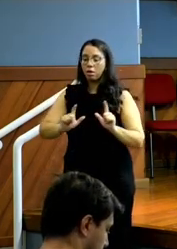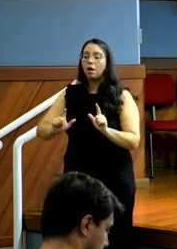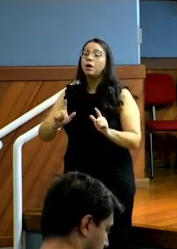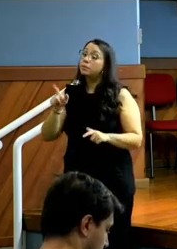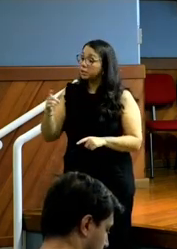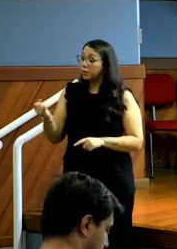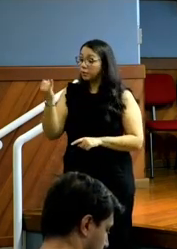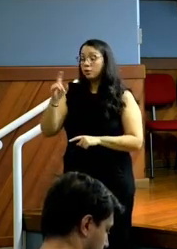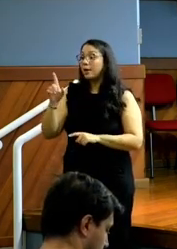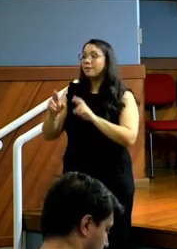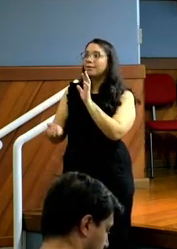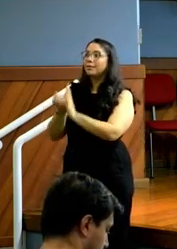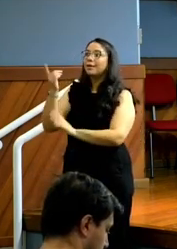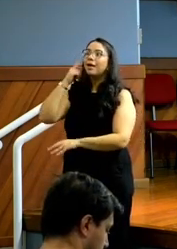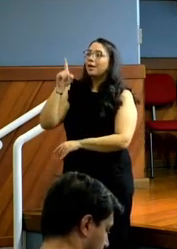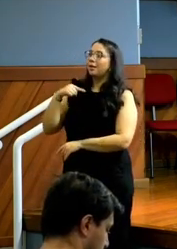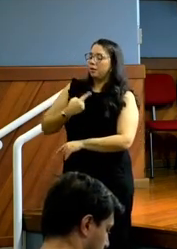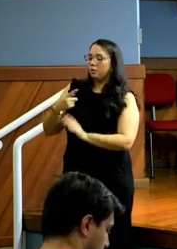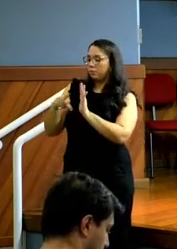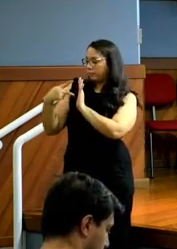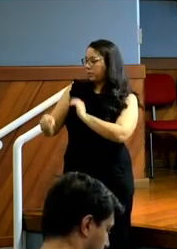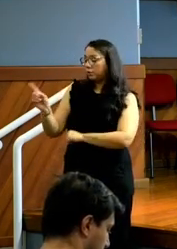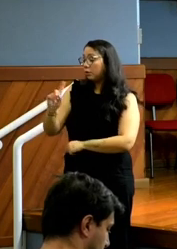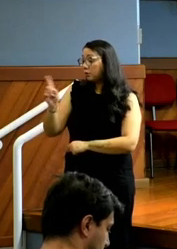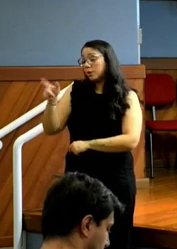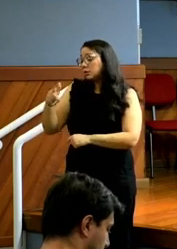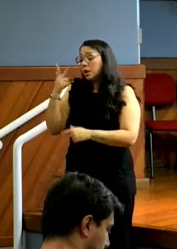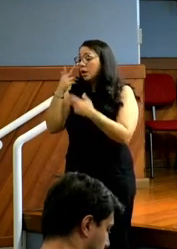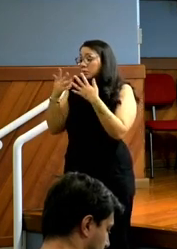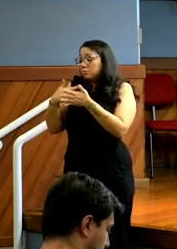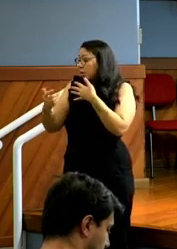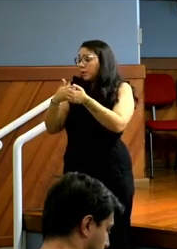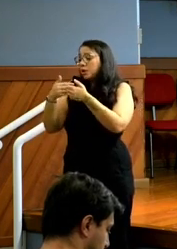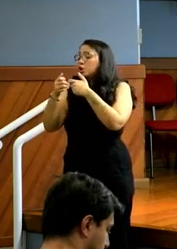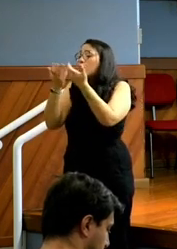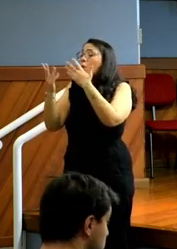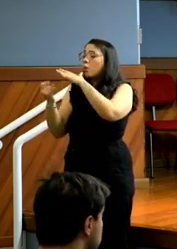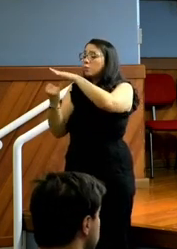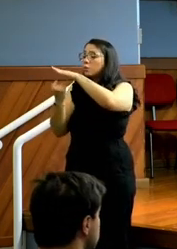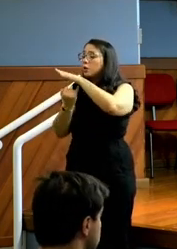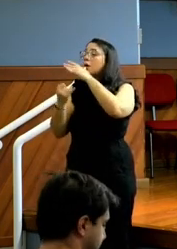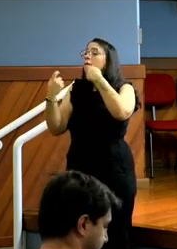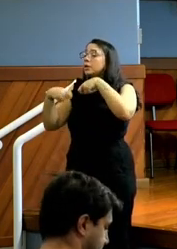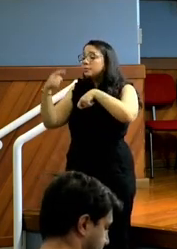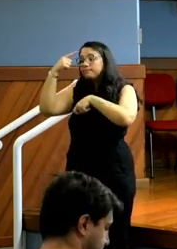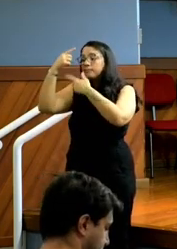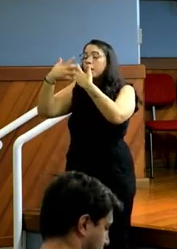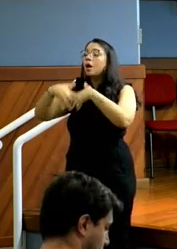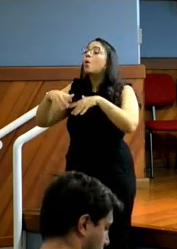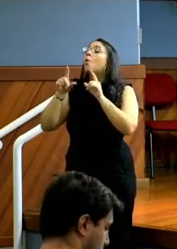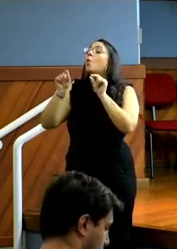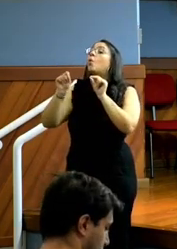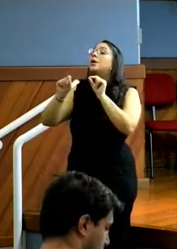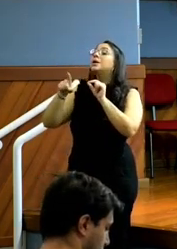é importante isso, né? Então, independente da metodologia, da natureza da minha instituição, o que a gente tem que pensar sempre é o que a